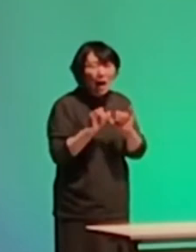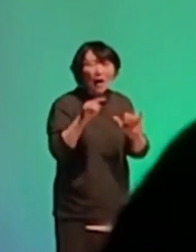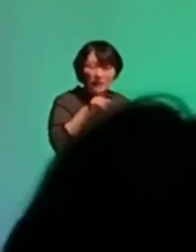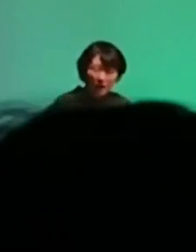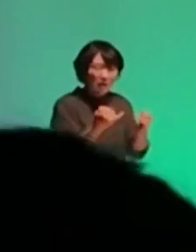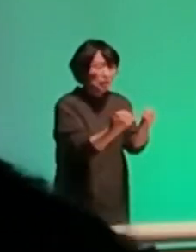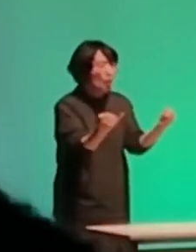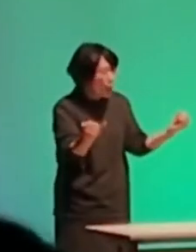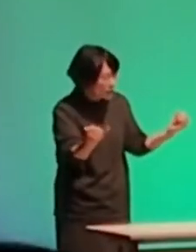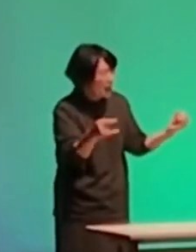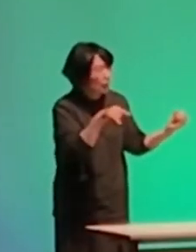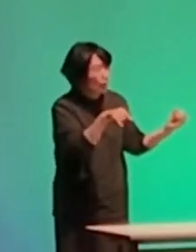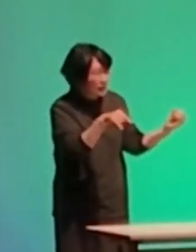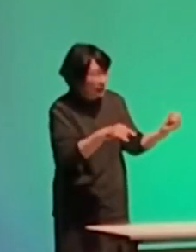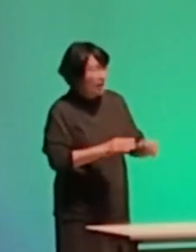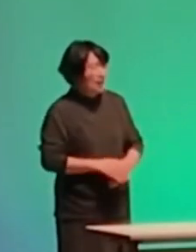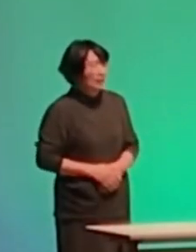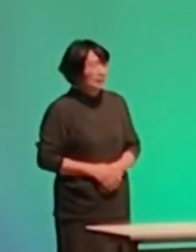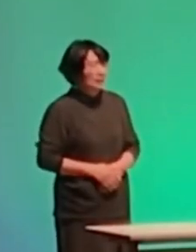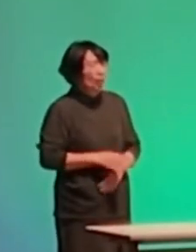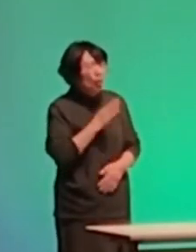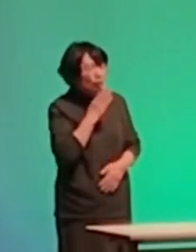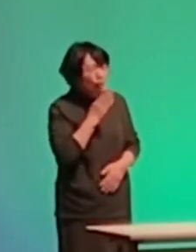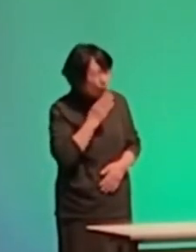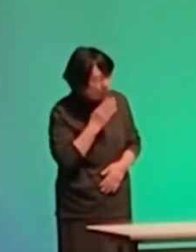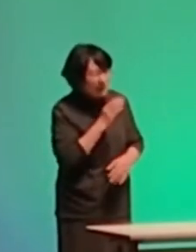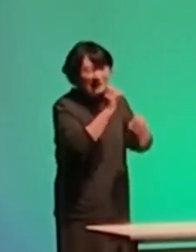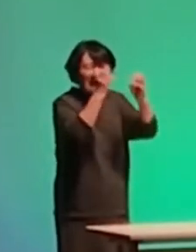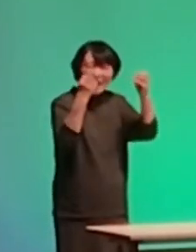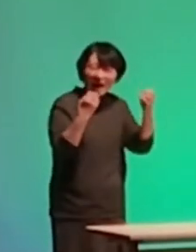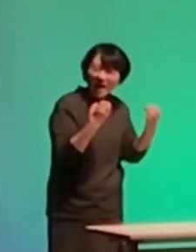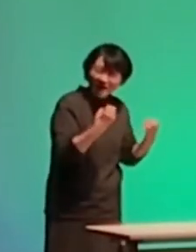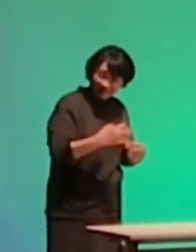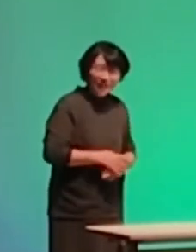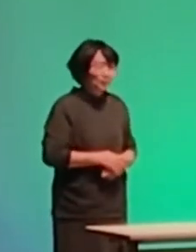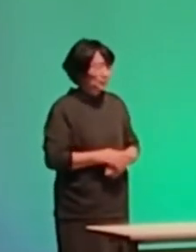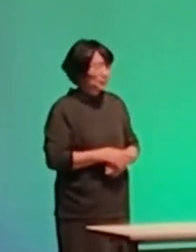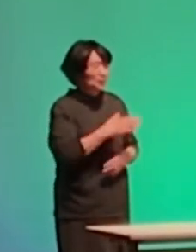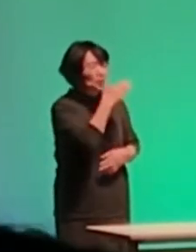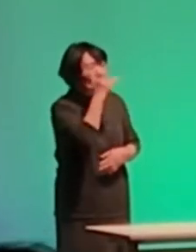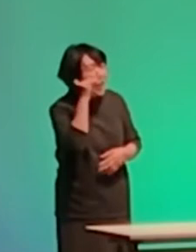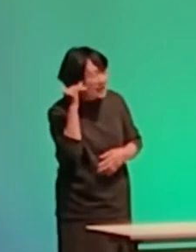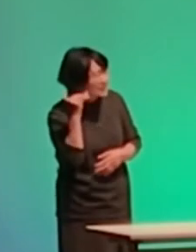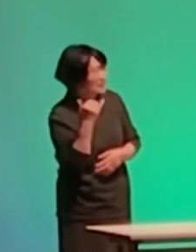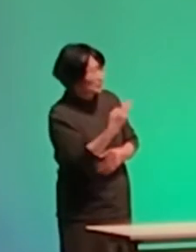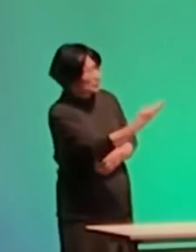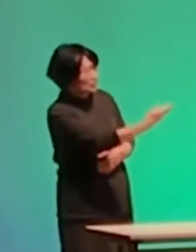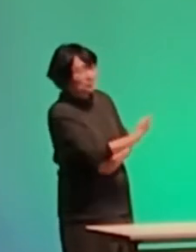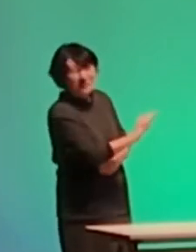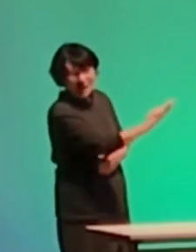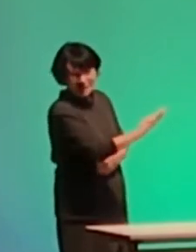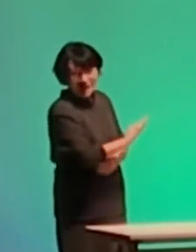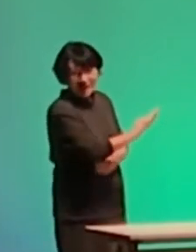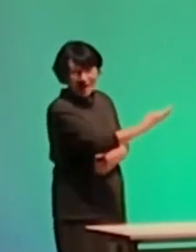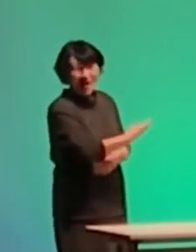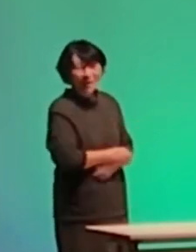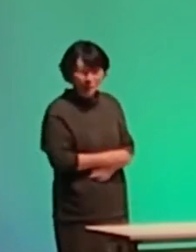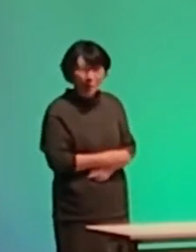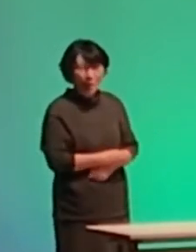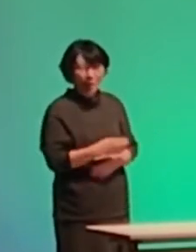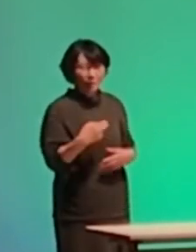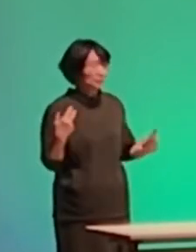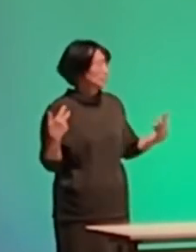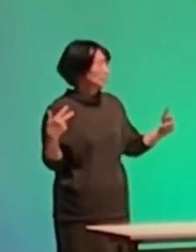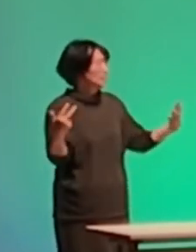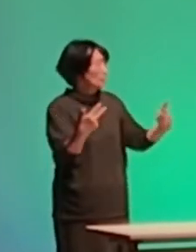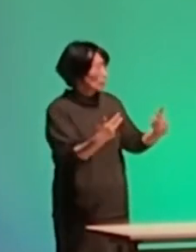性として本当に輝いて活躍をしておられる素晴らしい皆さんを、運命の皆さんをシンポジスト